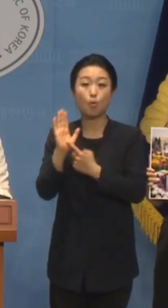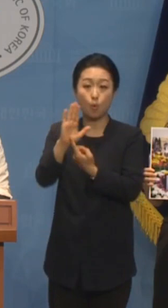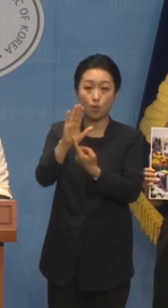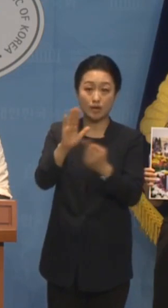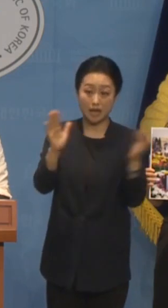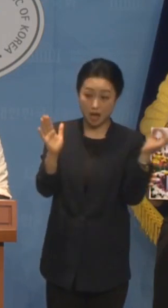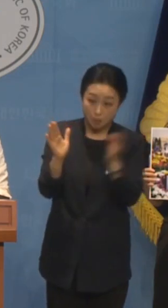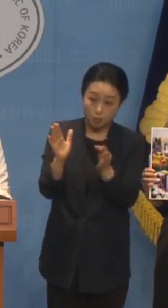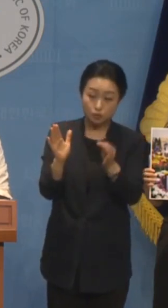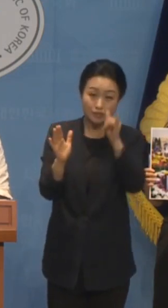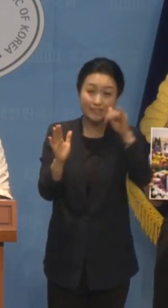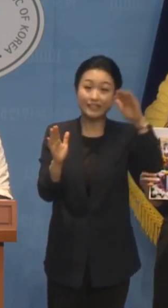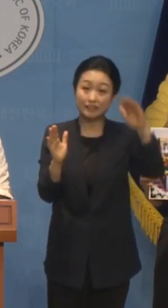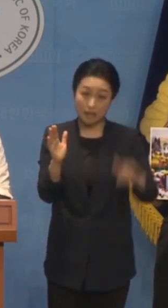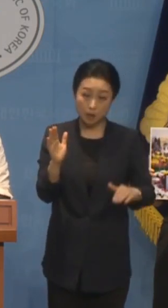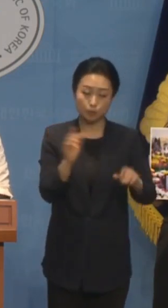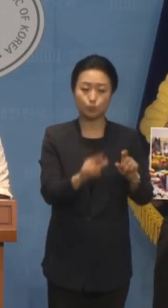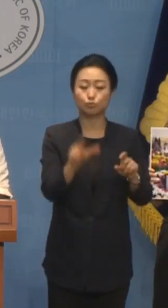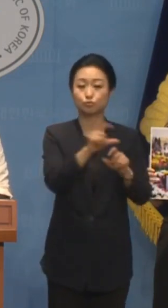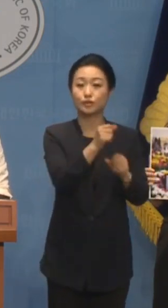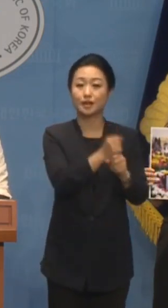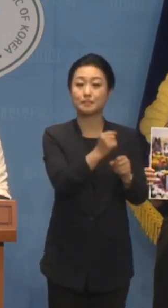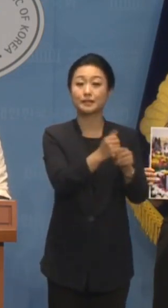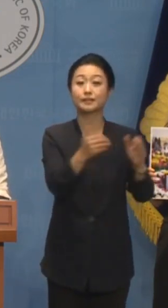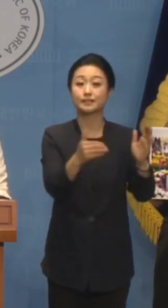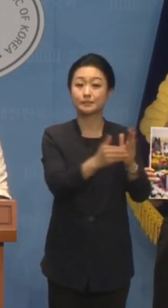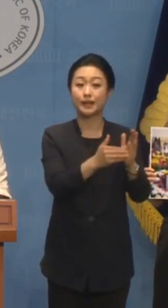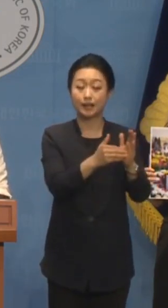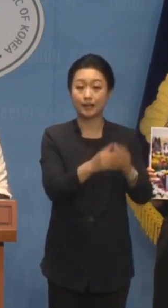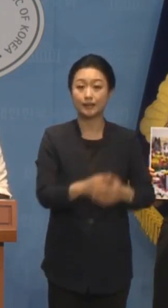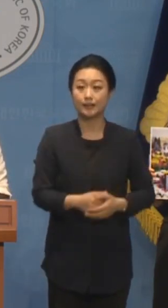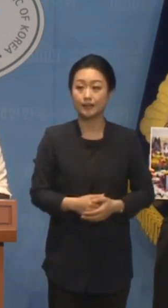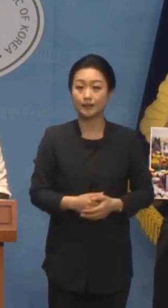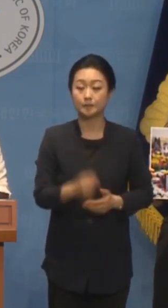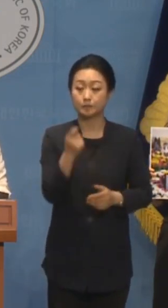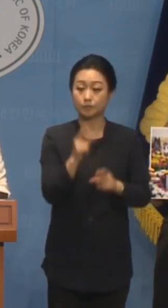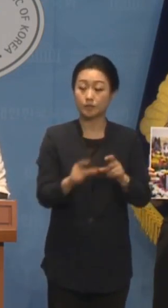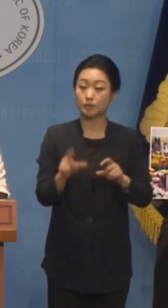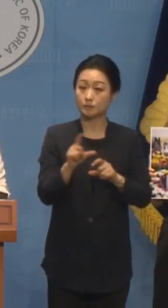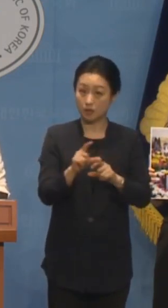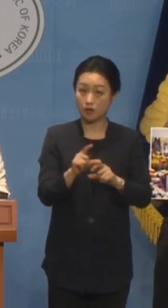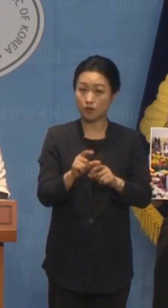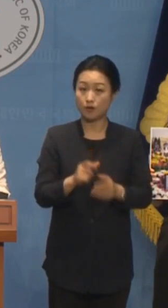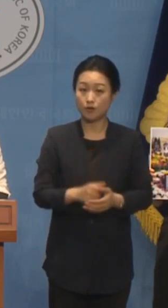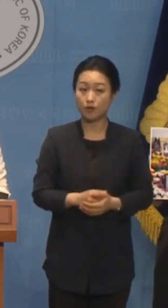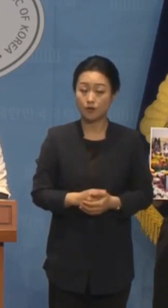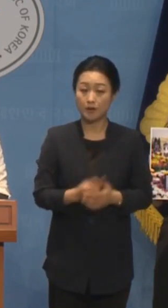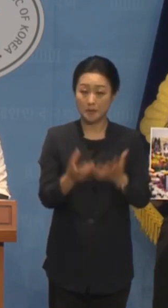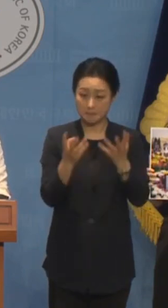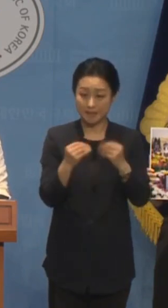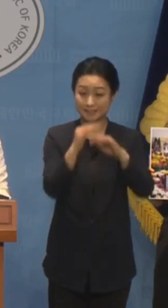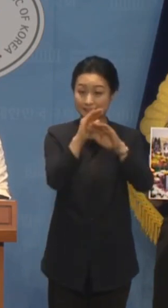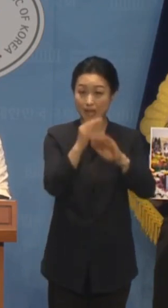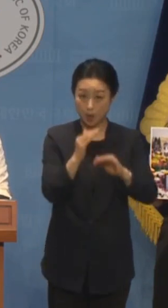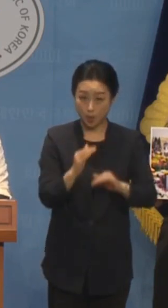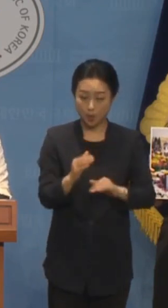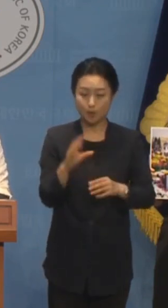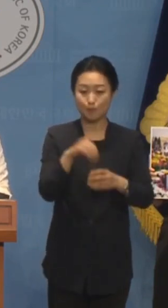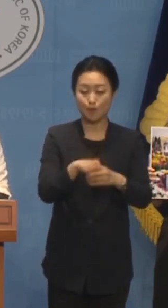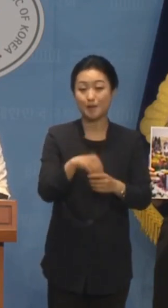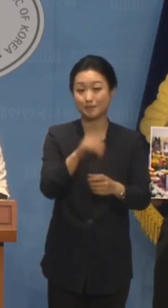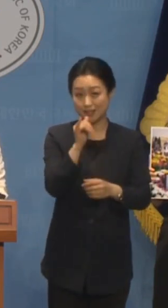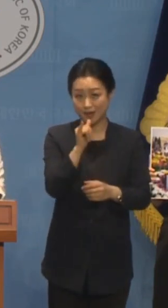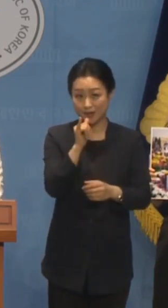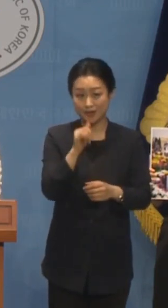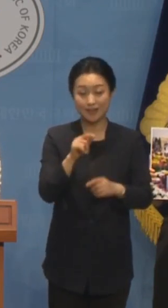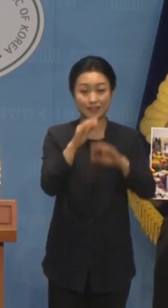수 있는 내용도 추가했다는 말씀드리며 좀 더 많은 내용들이 들어 있습니다.